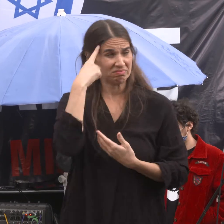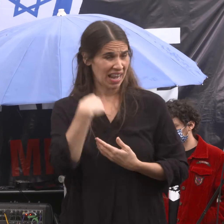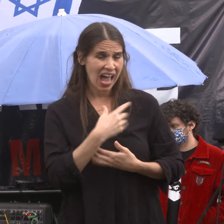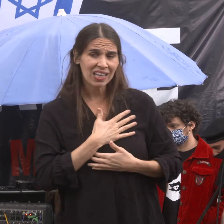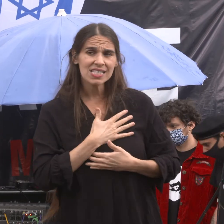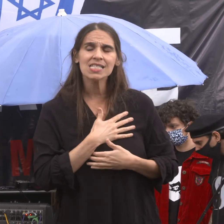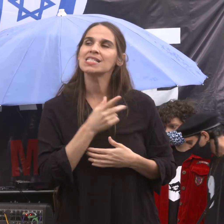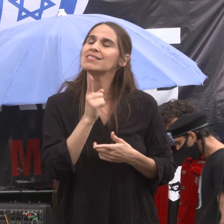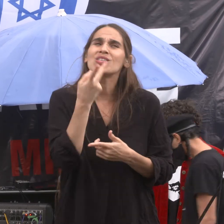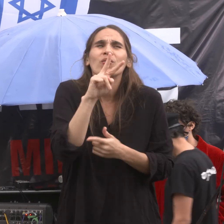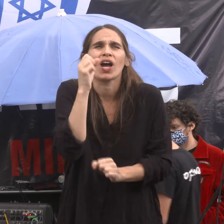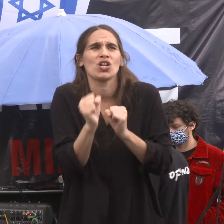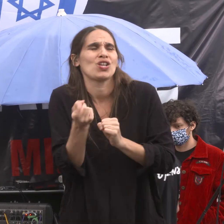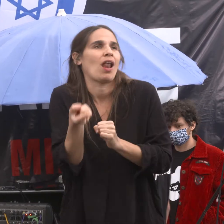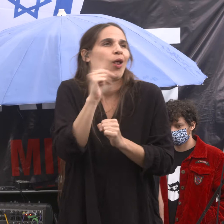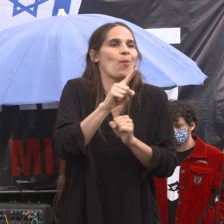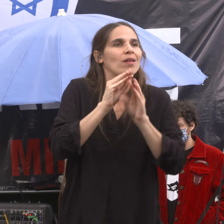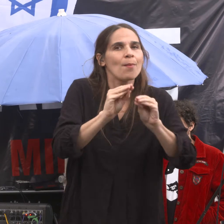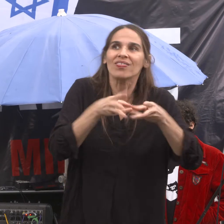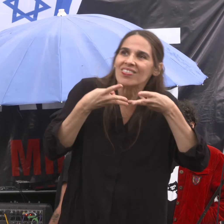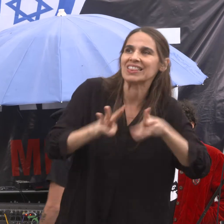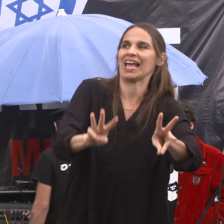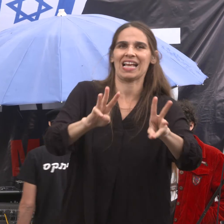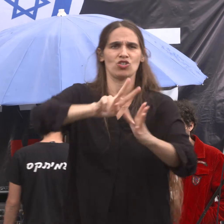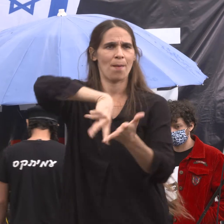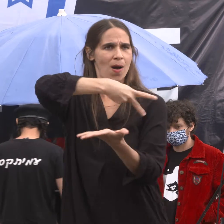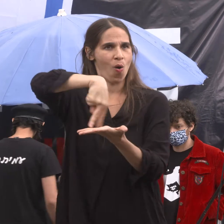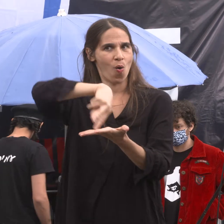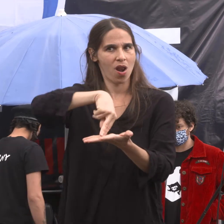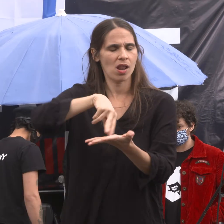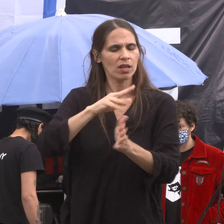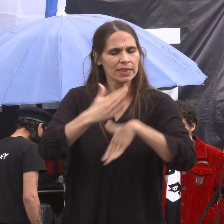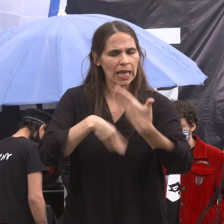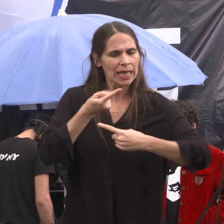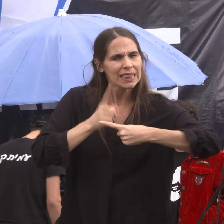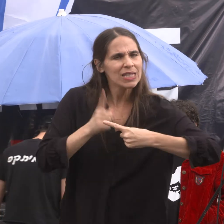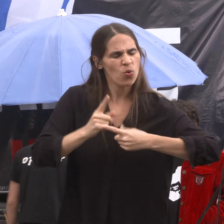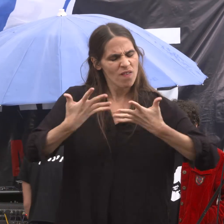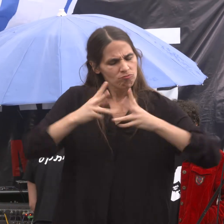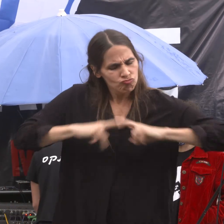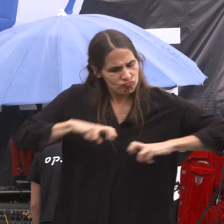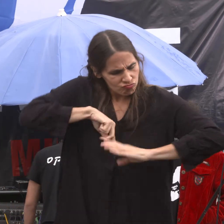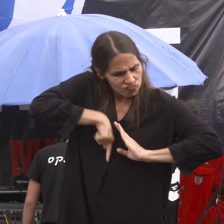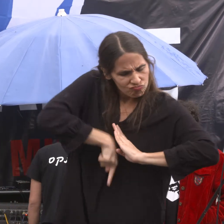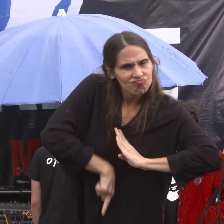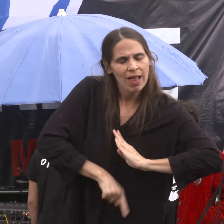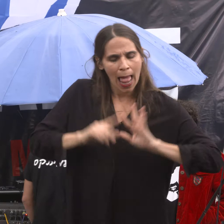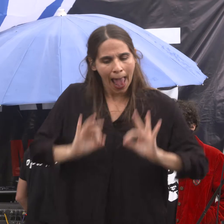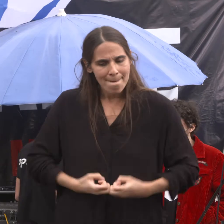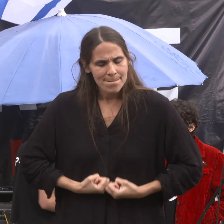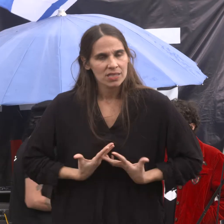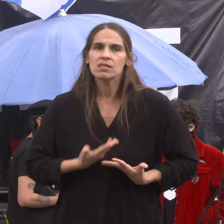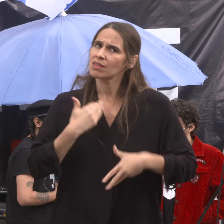קשה וחשובה בהרבה מהקניית טכניקת המחול. תהליך הדיוק והחקירה לאמת הינו תהליך ארוך